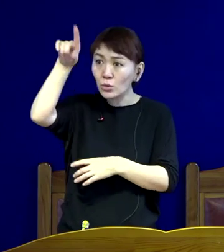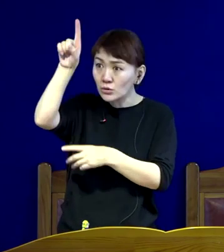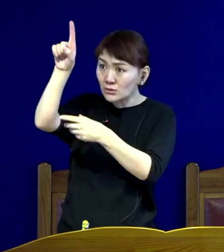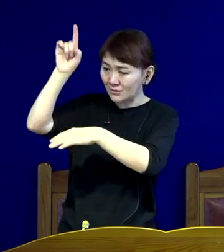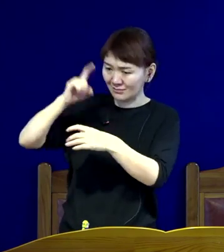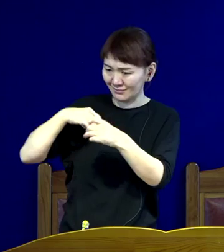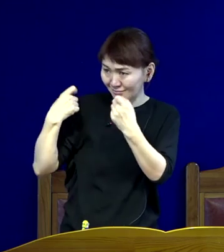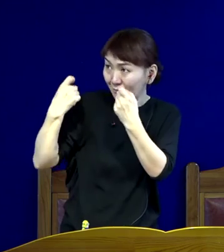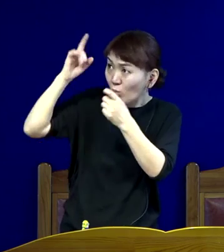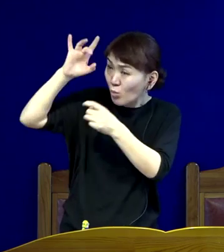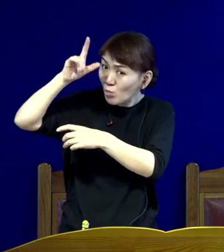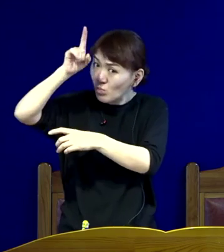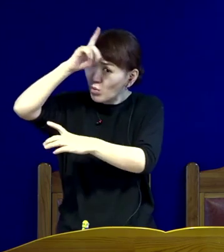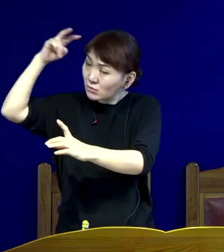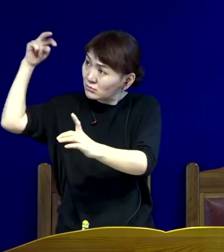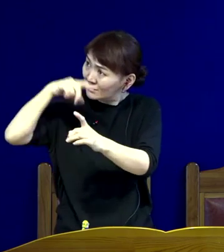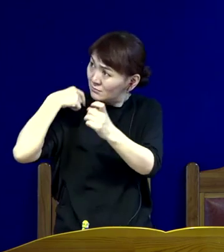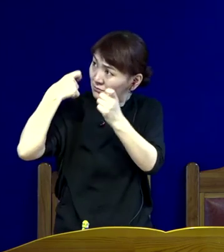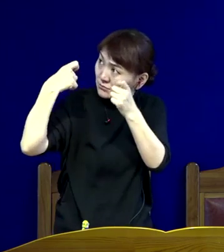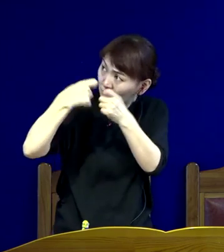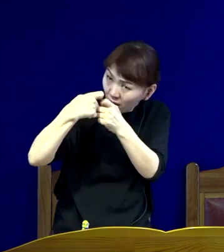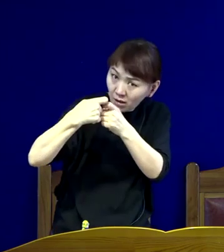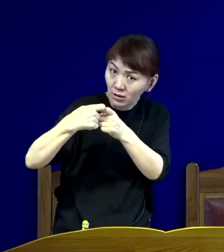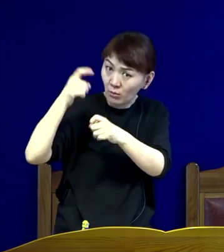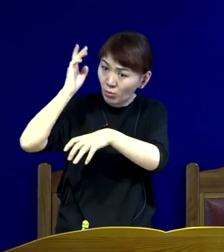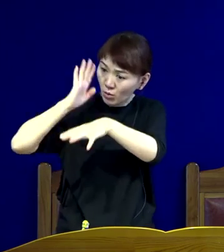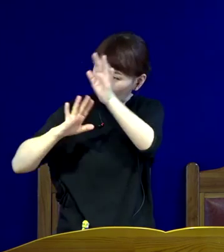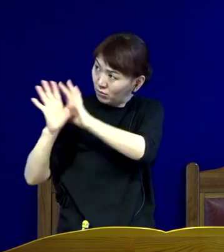ёстой. Тэгэхээр эхнэр нөхөр гэдэг нь